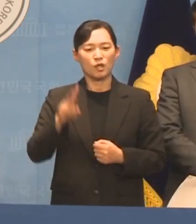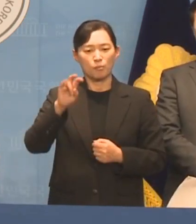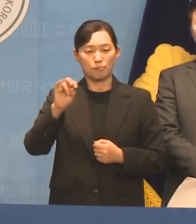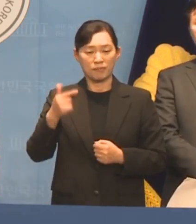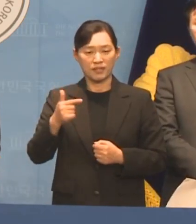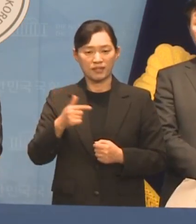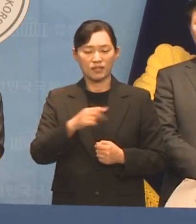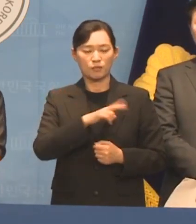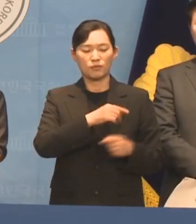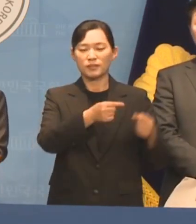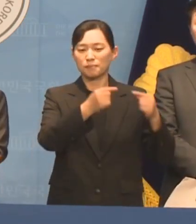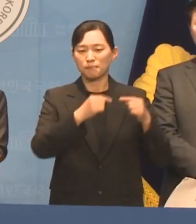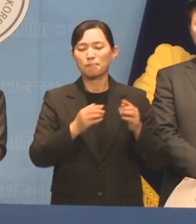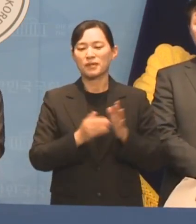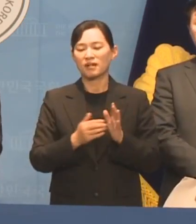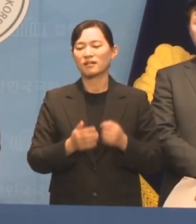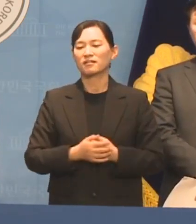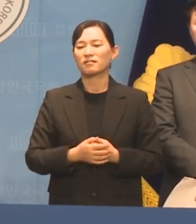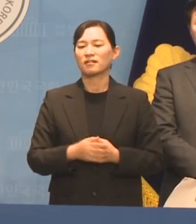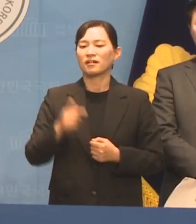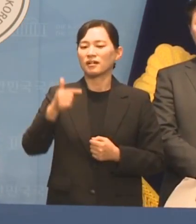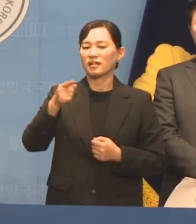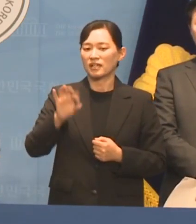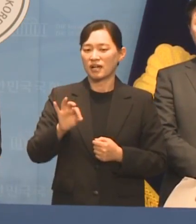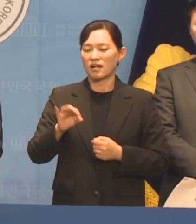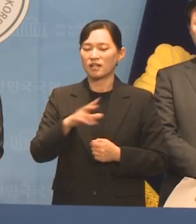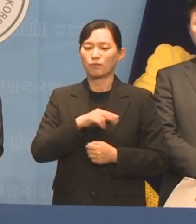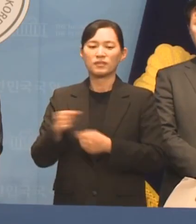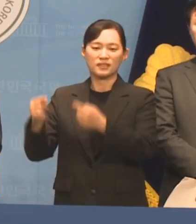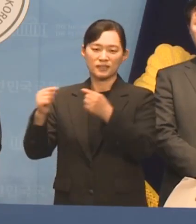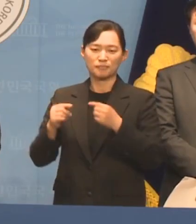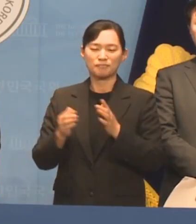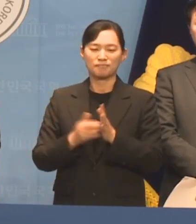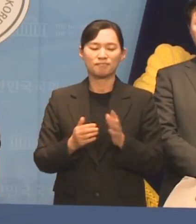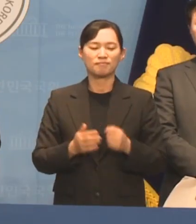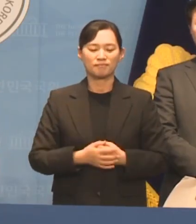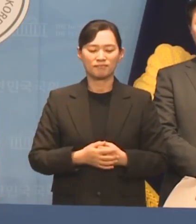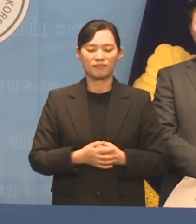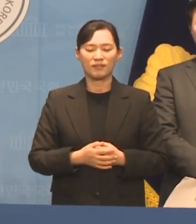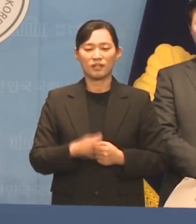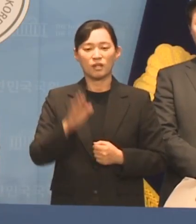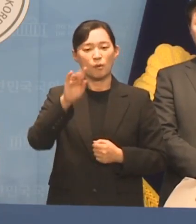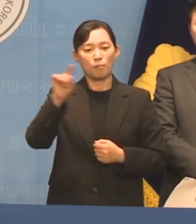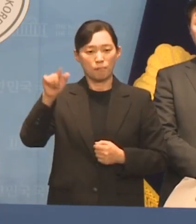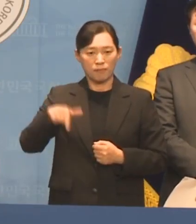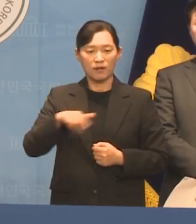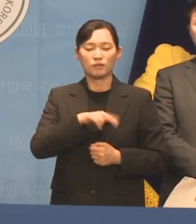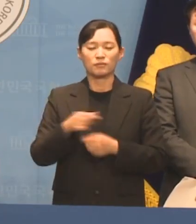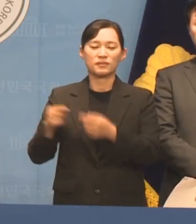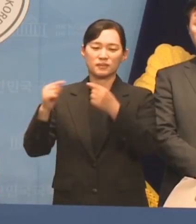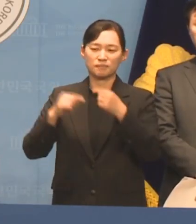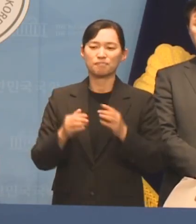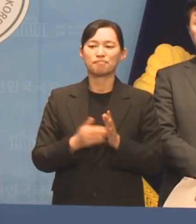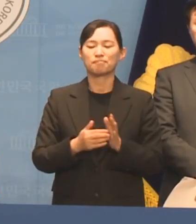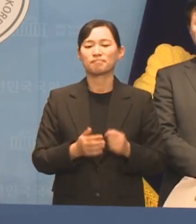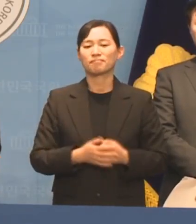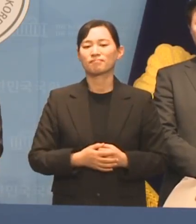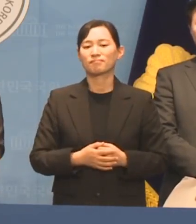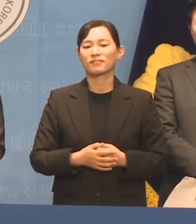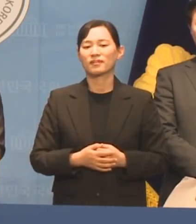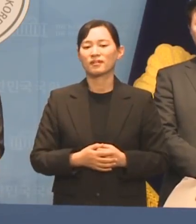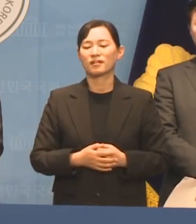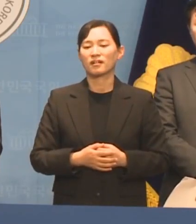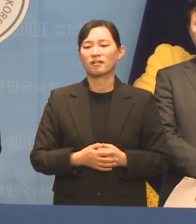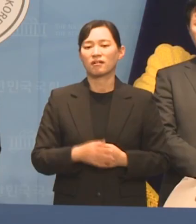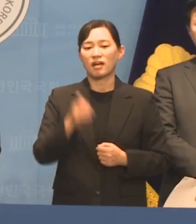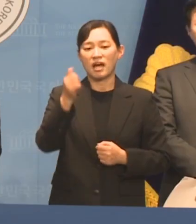민영배 의원님 참석하셨습니다. 강득구 의원님 참석하셨습니다. 박해철 의원님 참석하셨습니다.